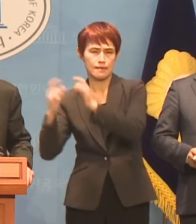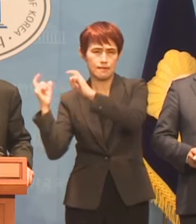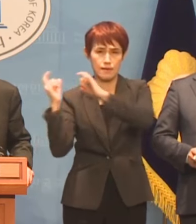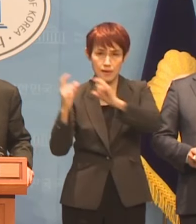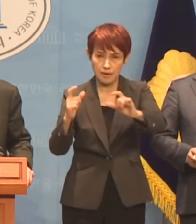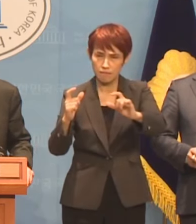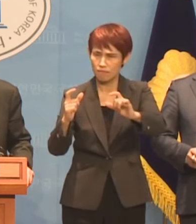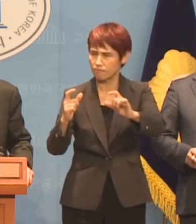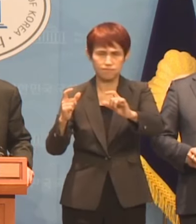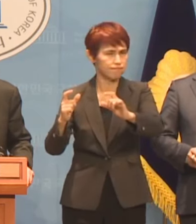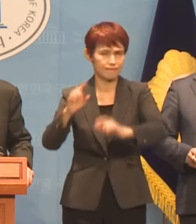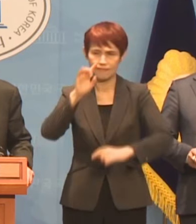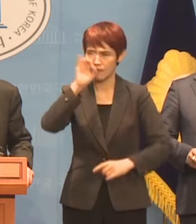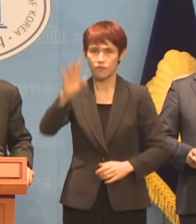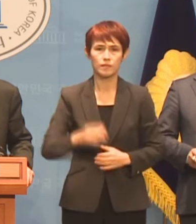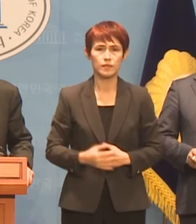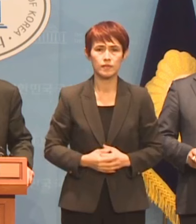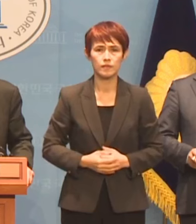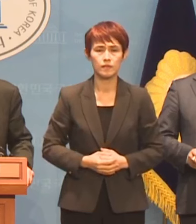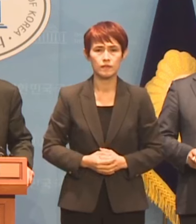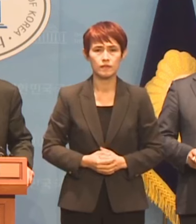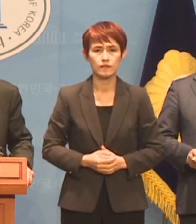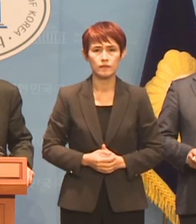것을 해서야 되겠습니까?